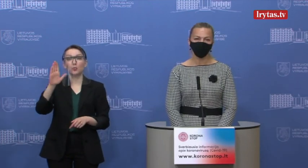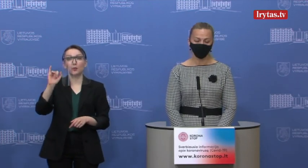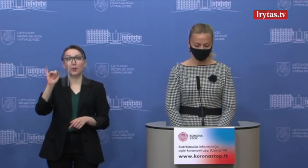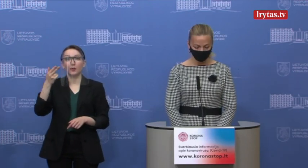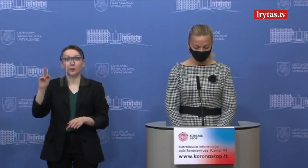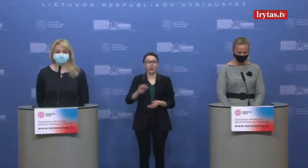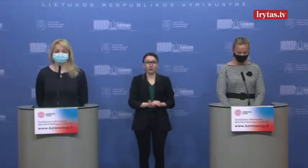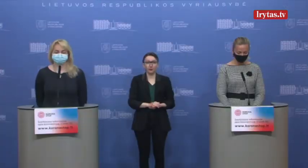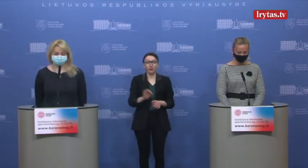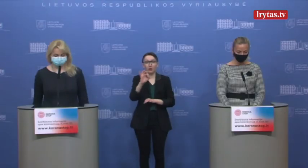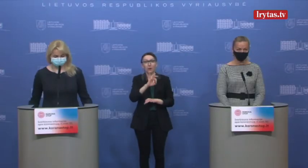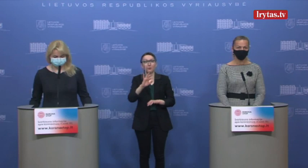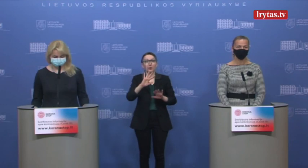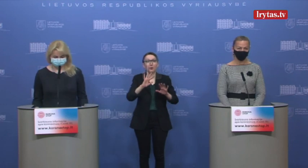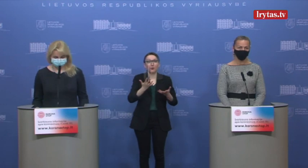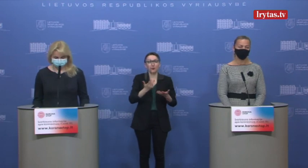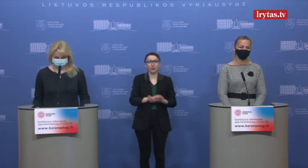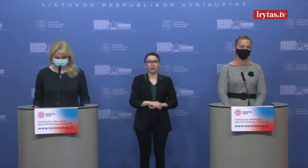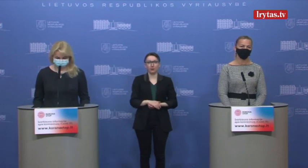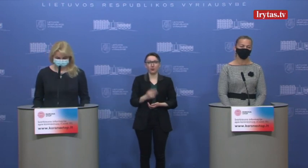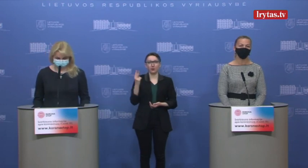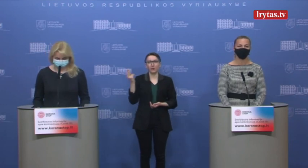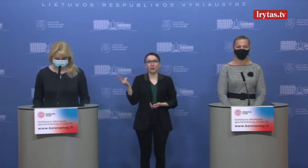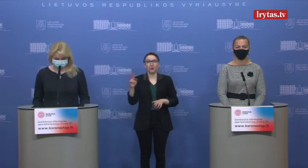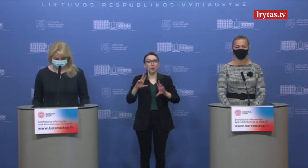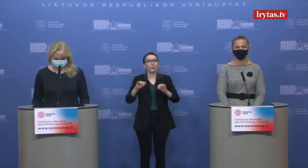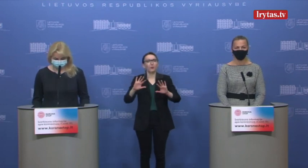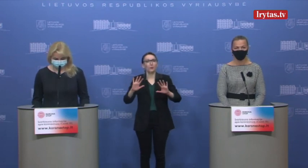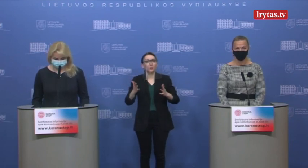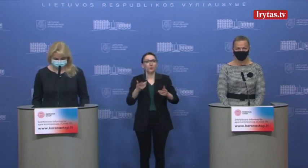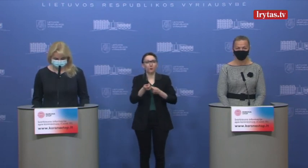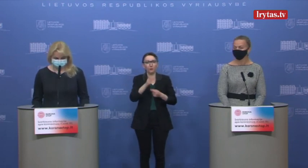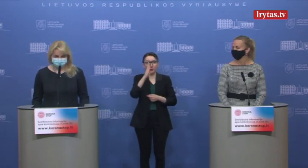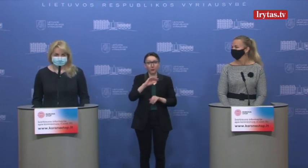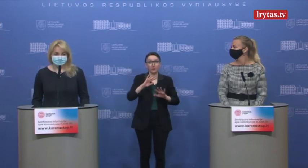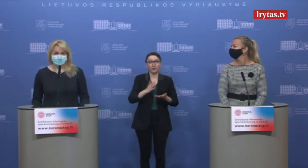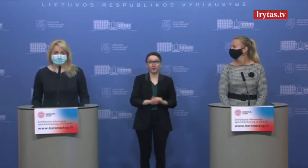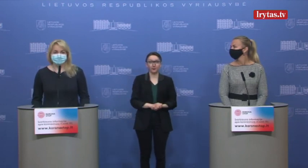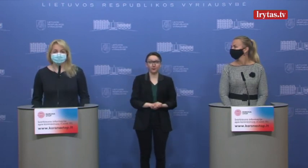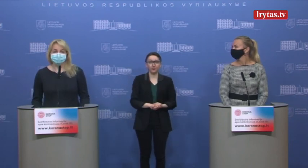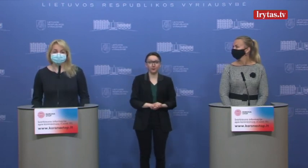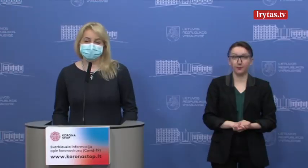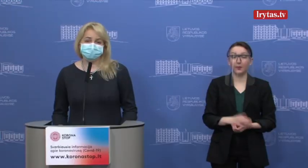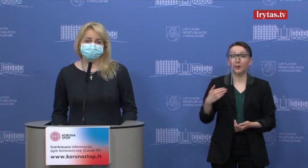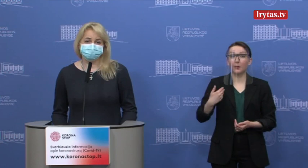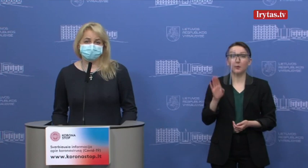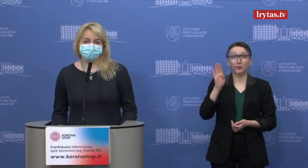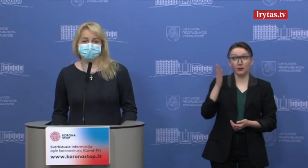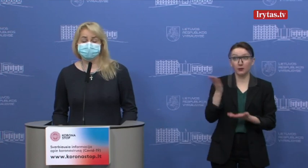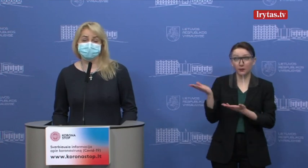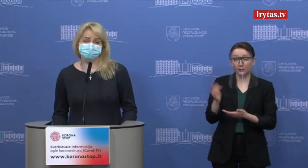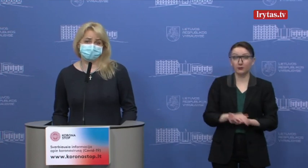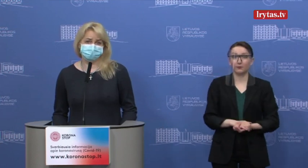viešojo sektoriaus investicijas ir kaip jiems puikiai, nepaisant visko, sekasi jas valdyti. Labas vytas.